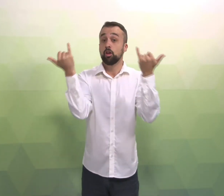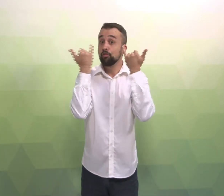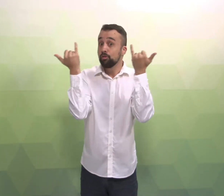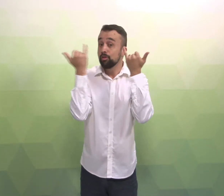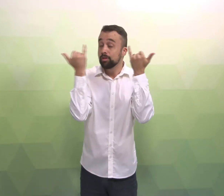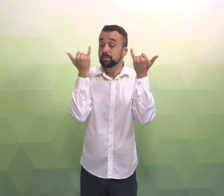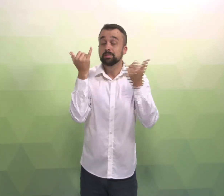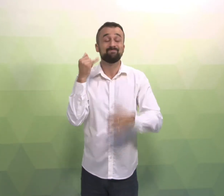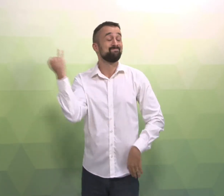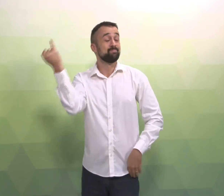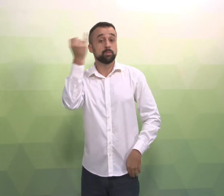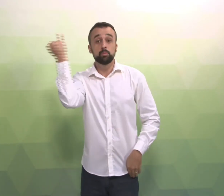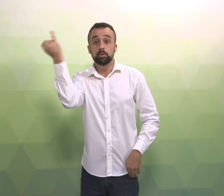Agora, uma informação importante: